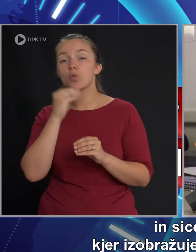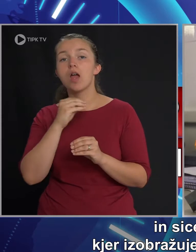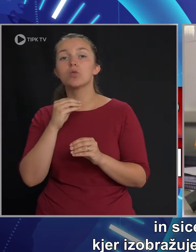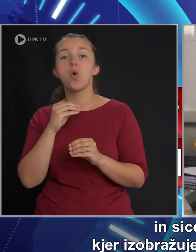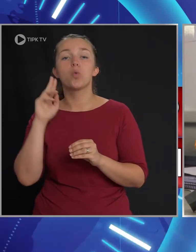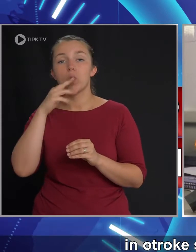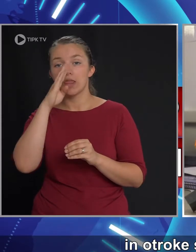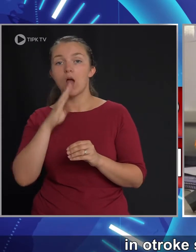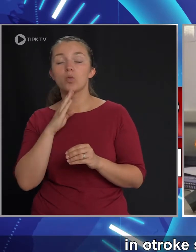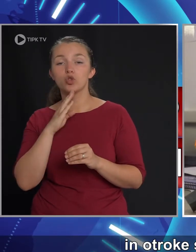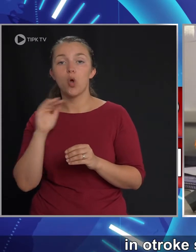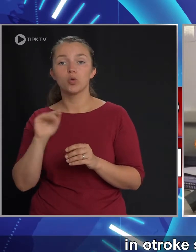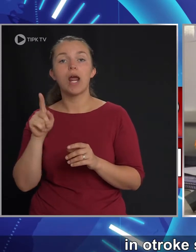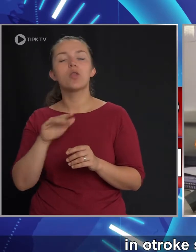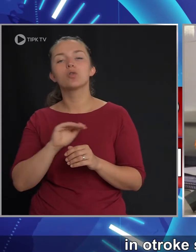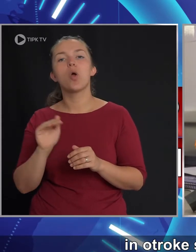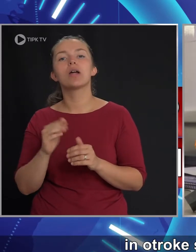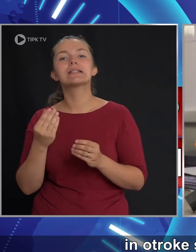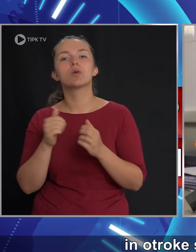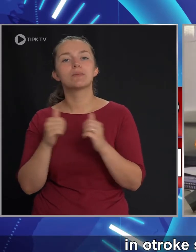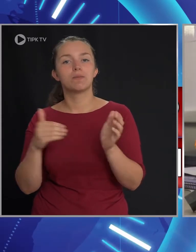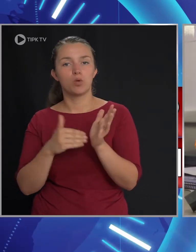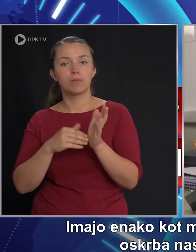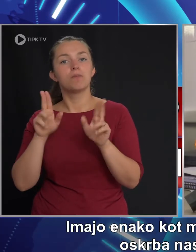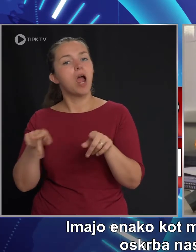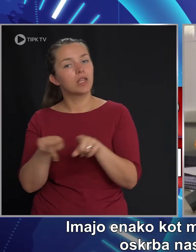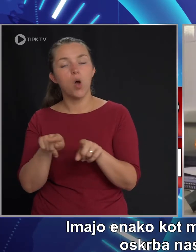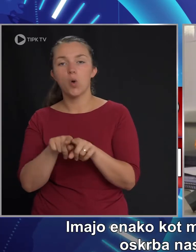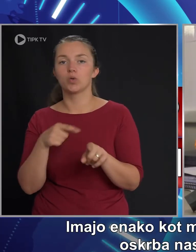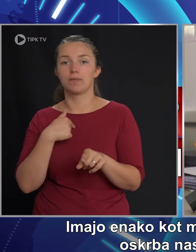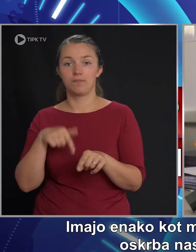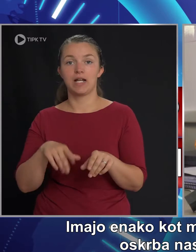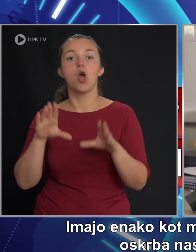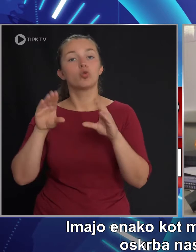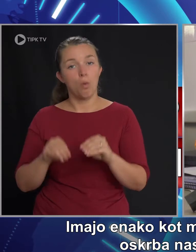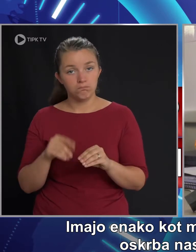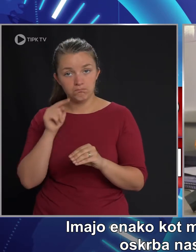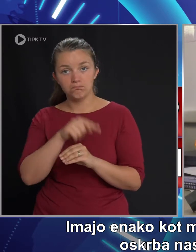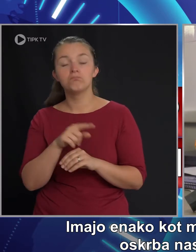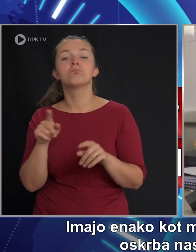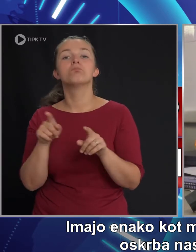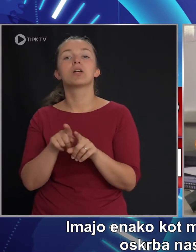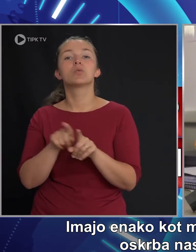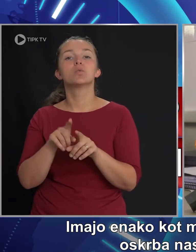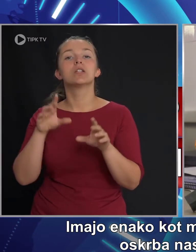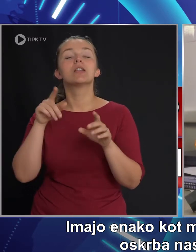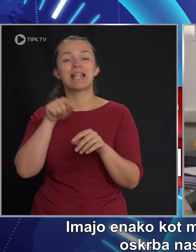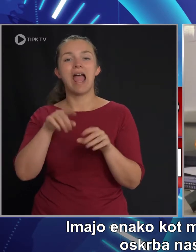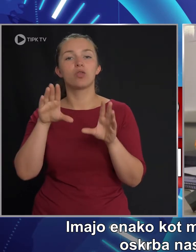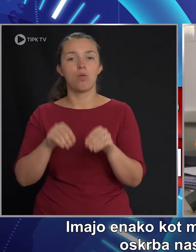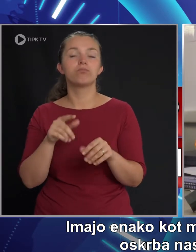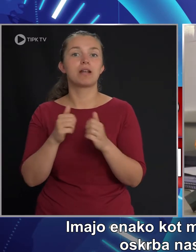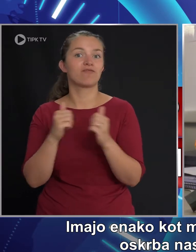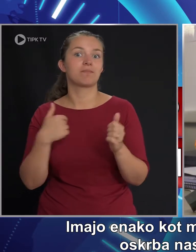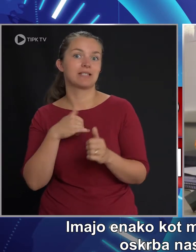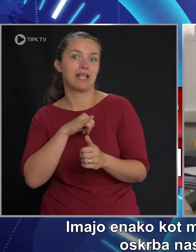gluhe in naglušne otroke in otroke s posebnimi potrebami. Imajo enako kot tudi mi domsko oskrbo in ta domska